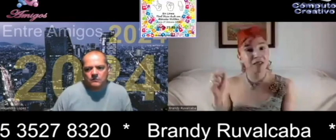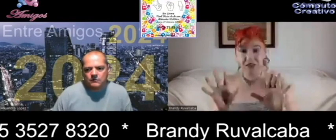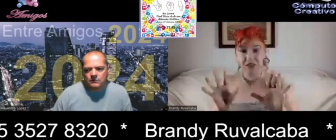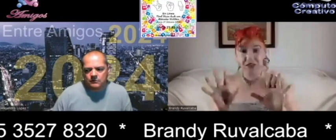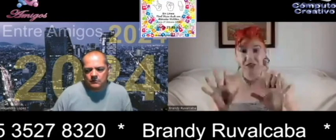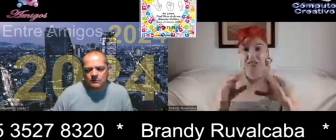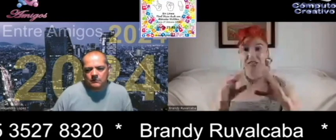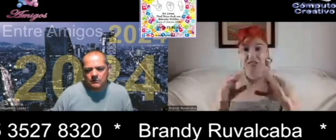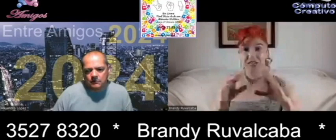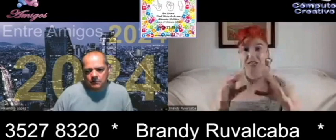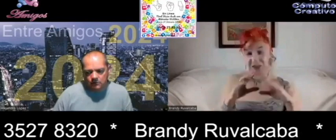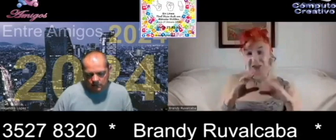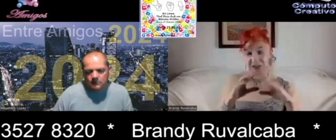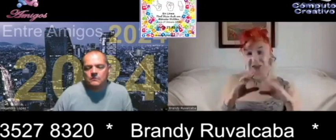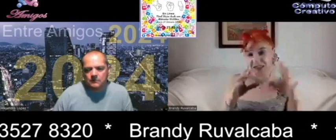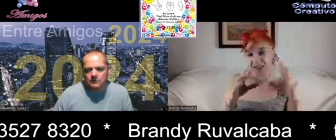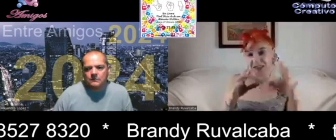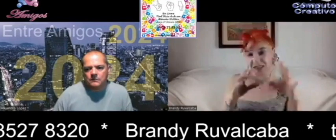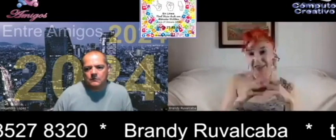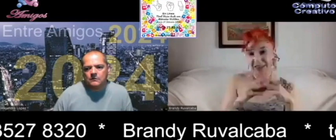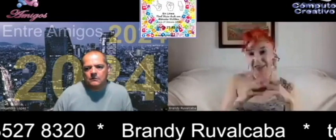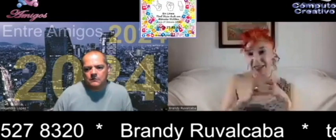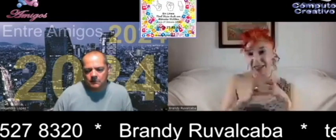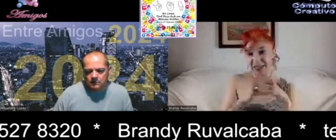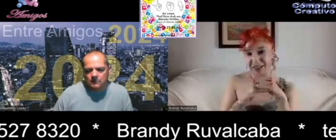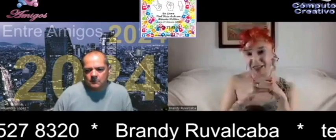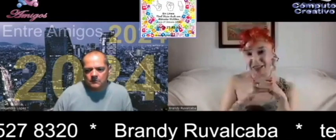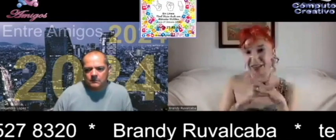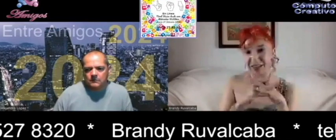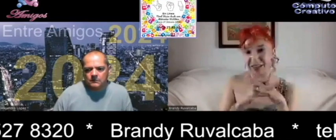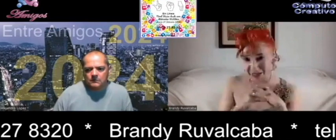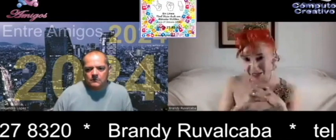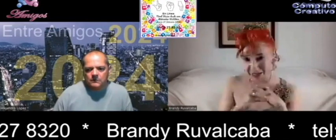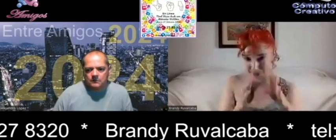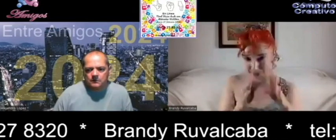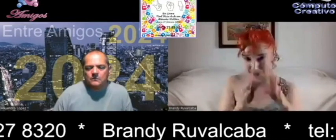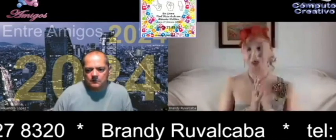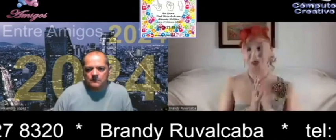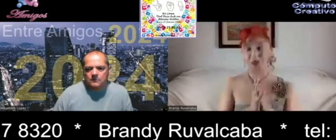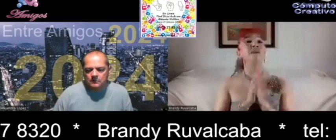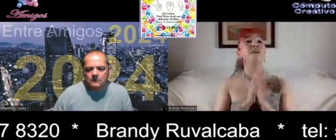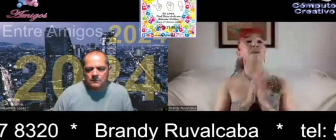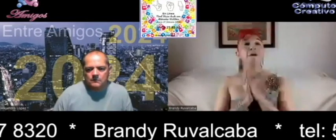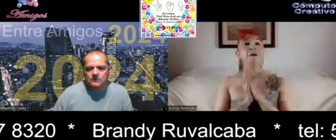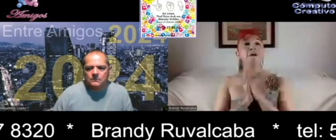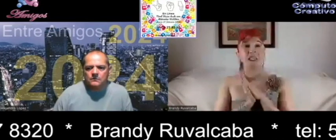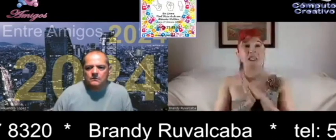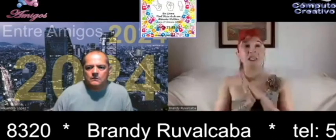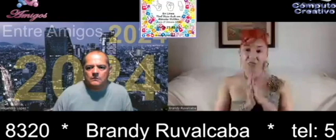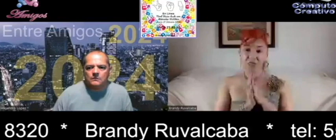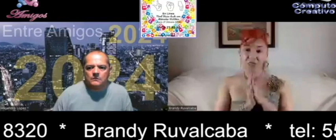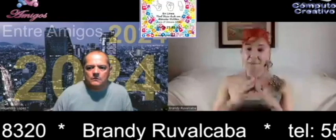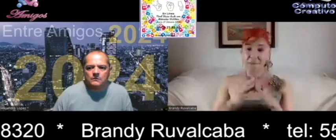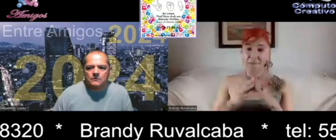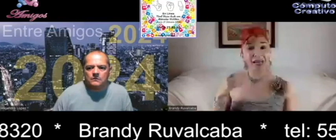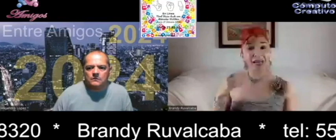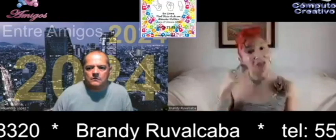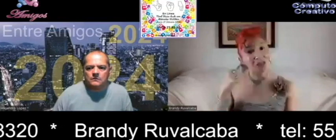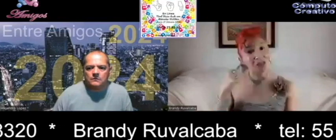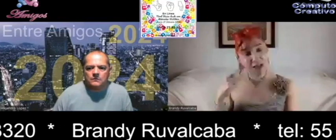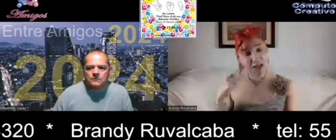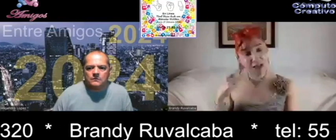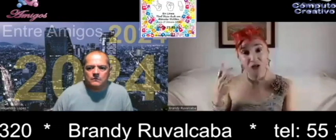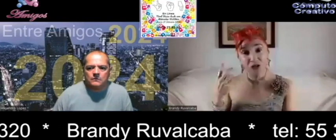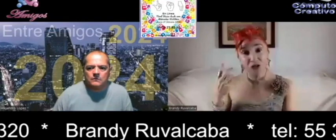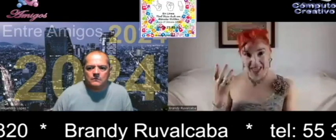sí escuchas, pues eres oyente, ¿ok? Entonces es importante definir esta parte primero, ¿ok? Ujú. Entonces, para las